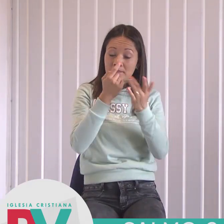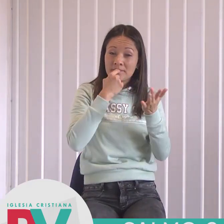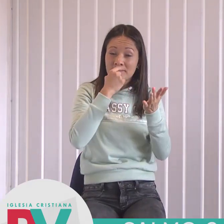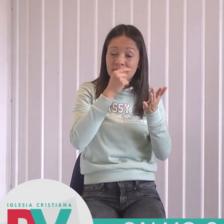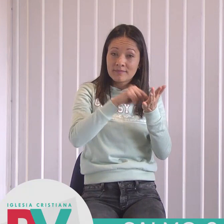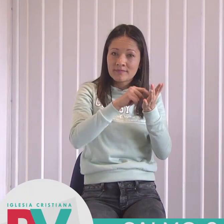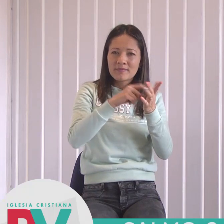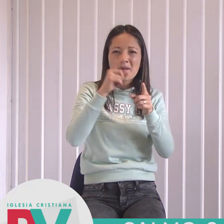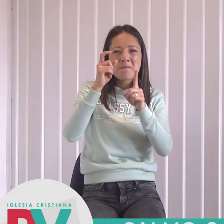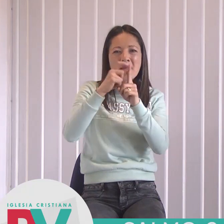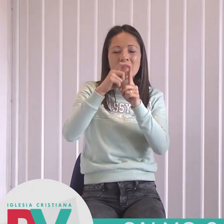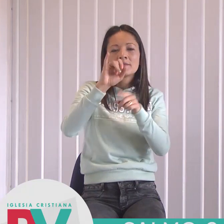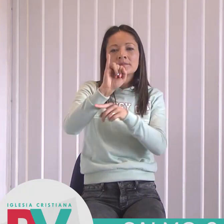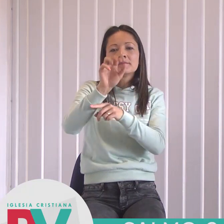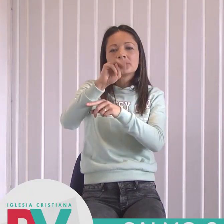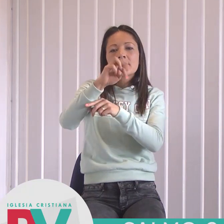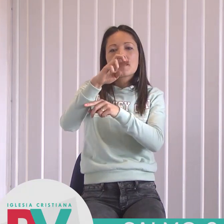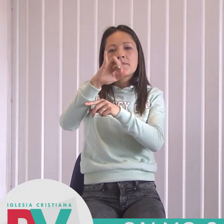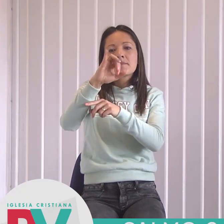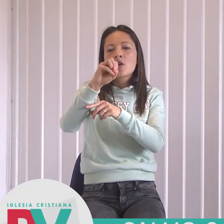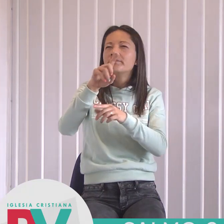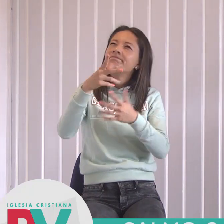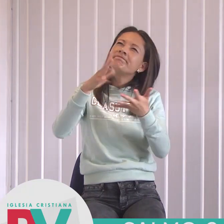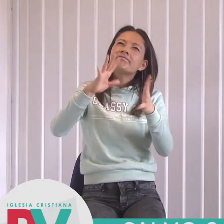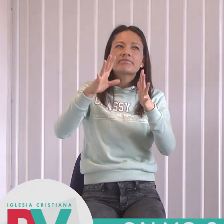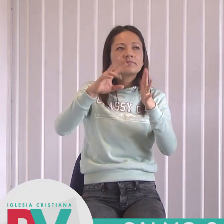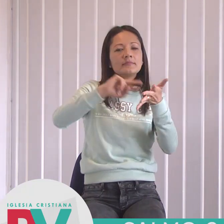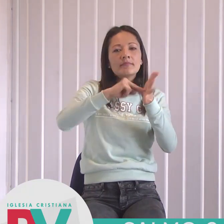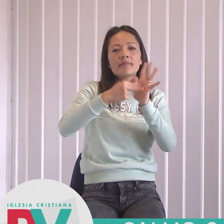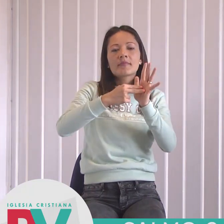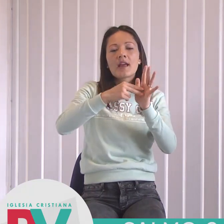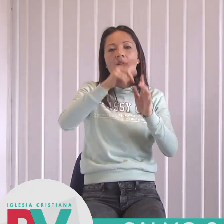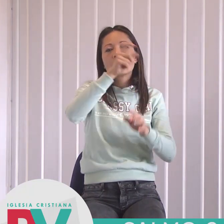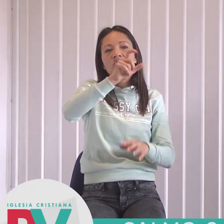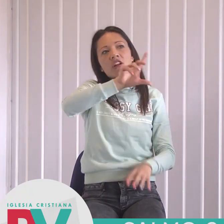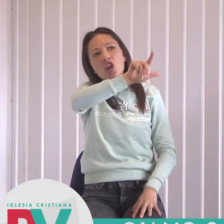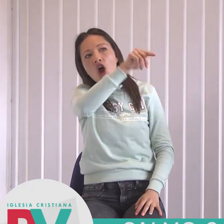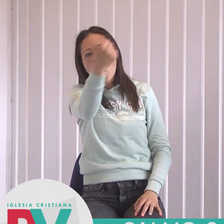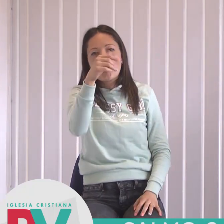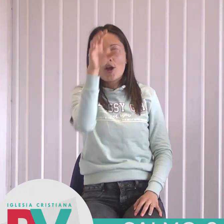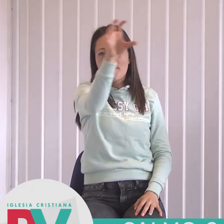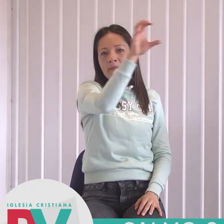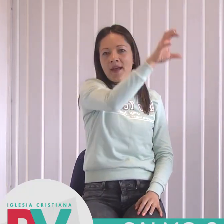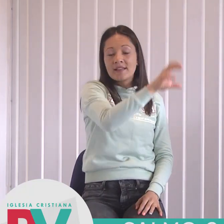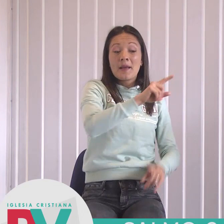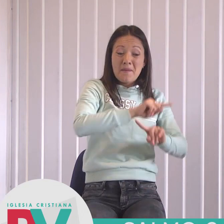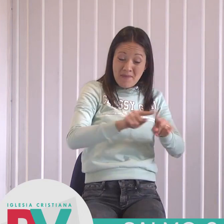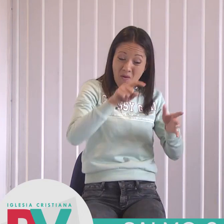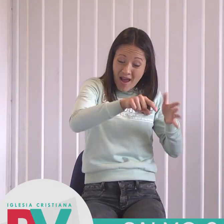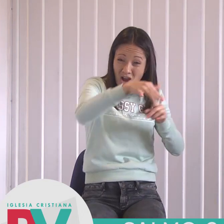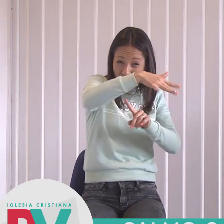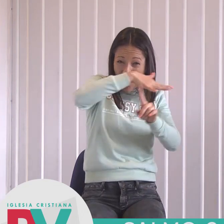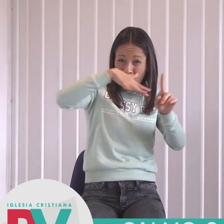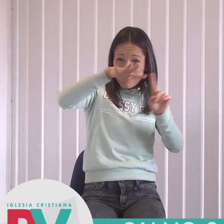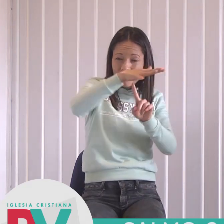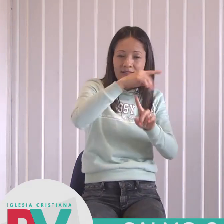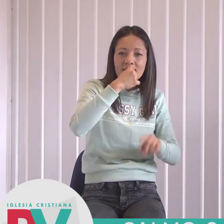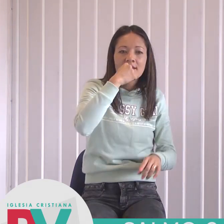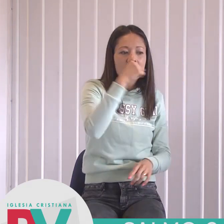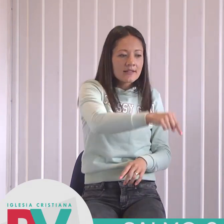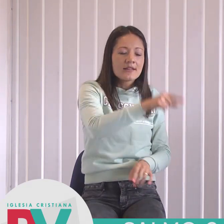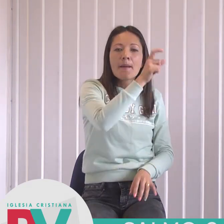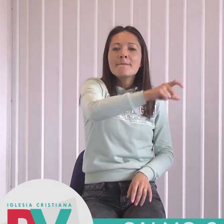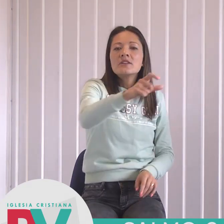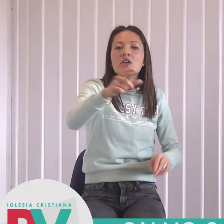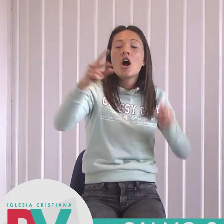impío a veces en la Biblia hace referencia a los extranjeros, pero en este contexto está haciendo referencias